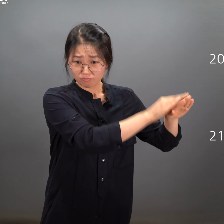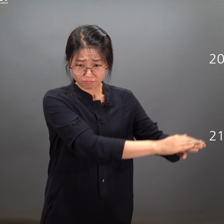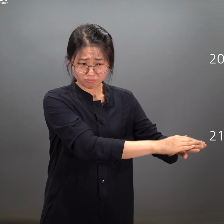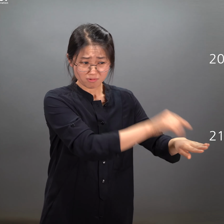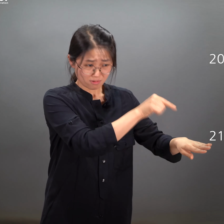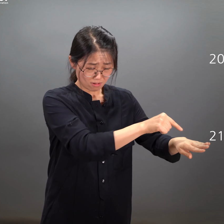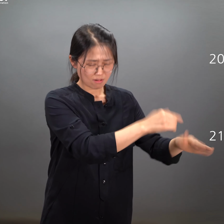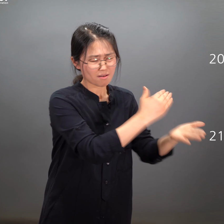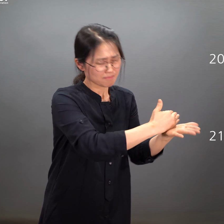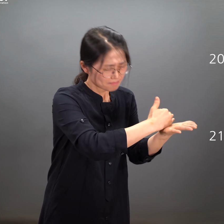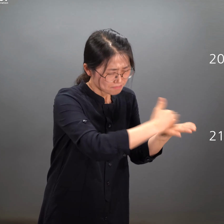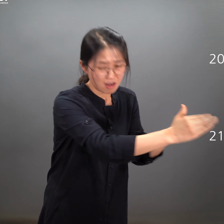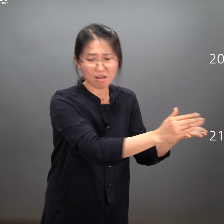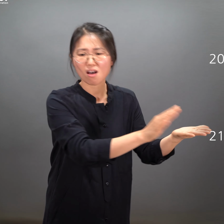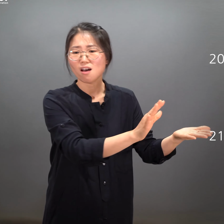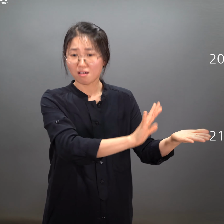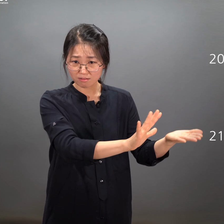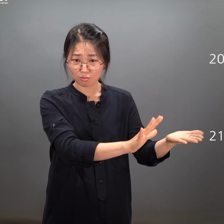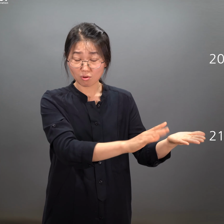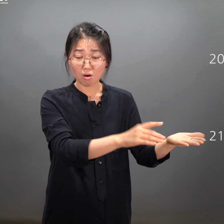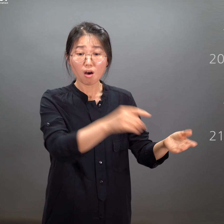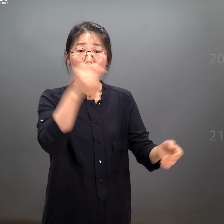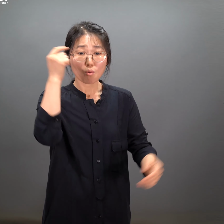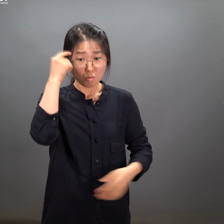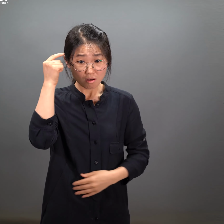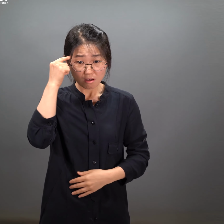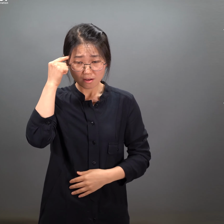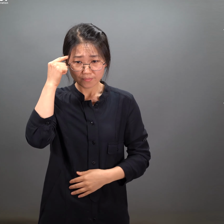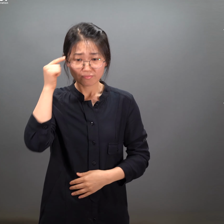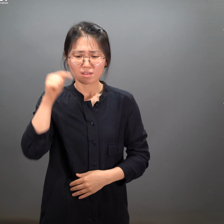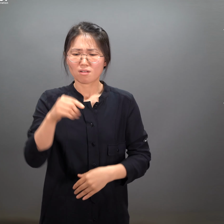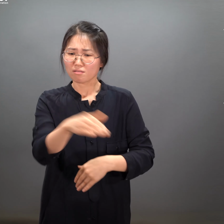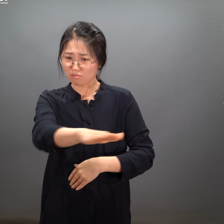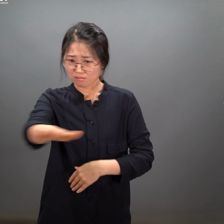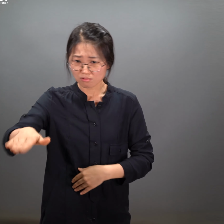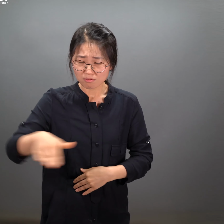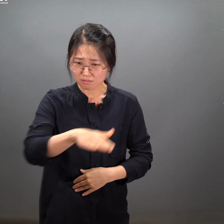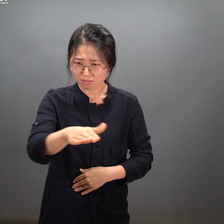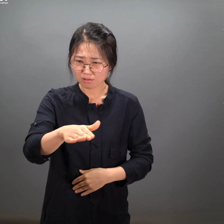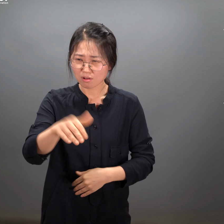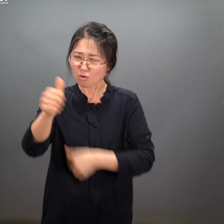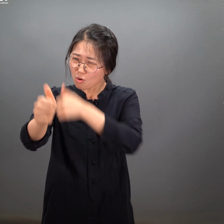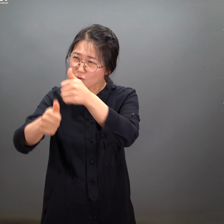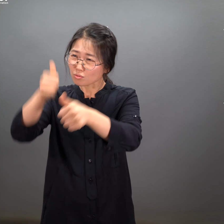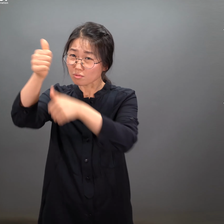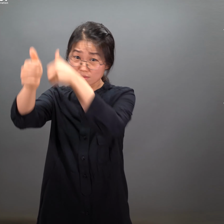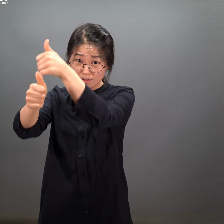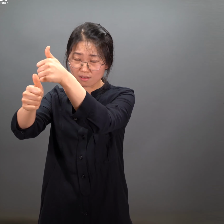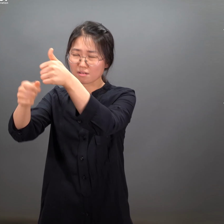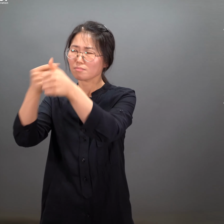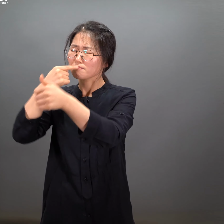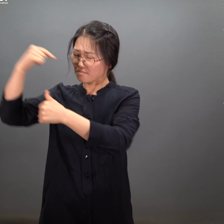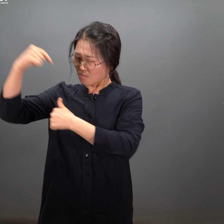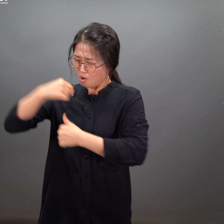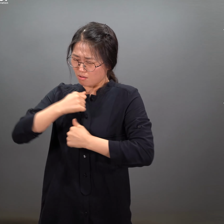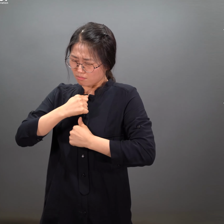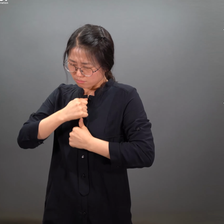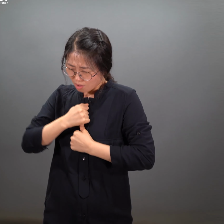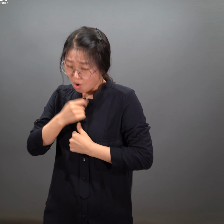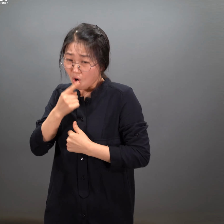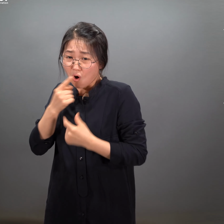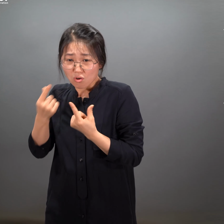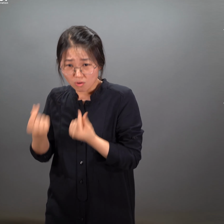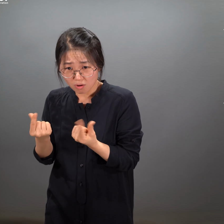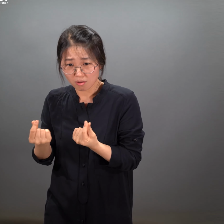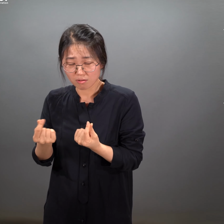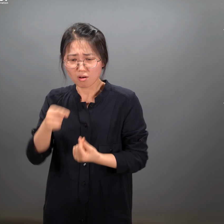앞에서 하나도 쫓아내지 아니하리니 이는 이스라엘이 그들의 조상들이 지킨 것 같이